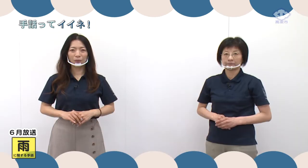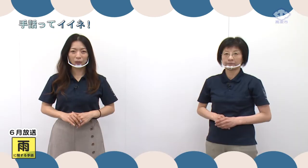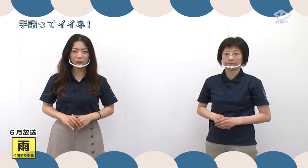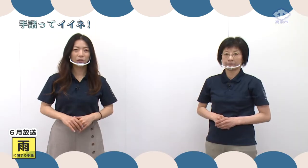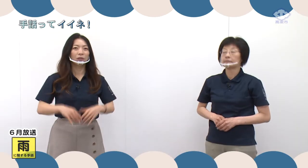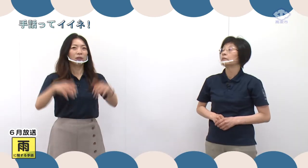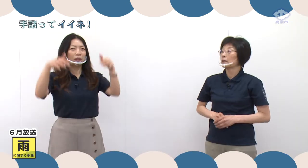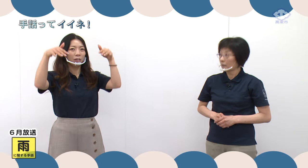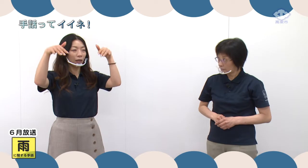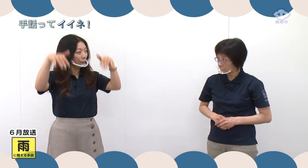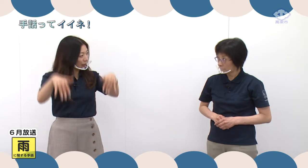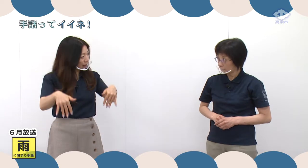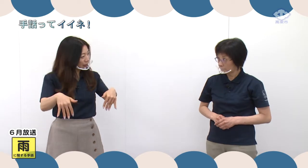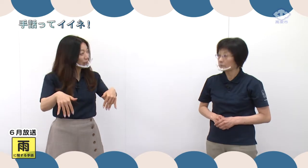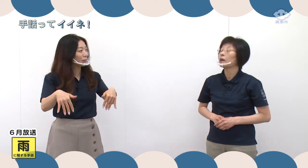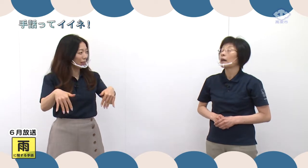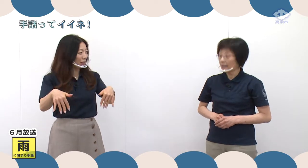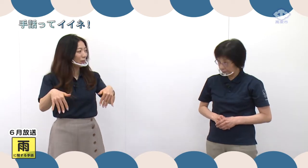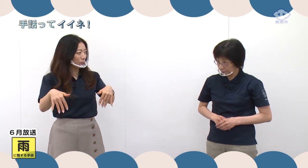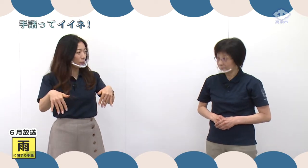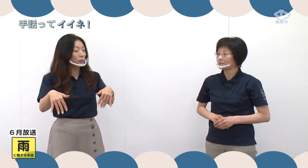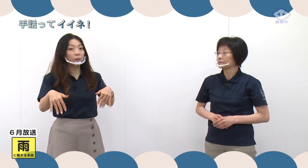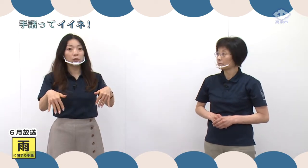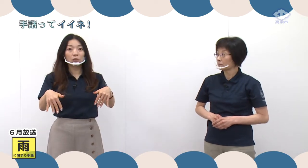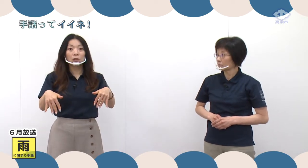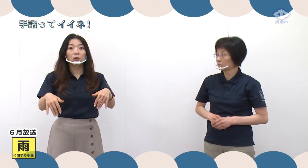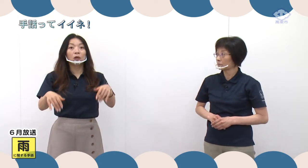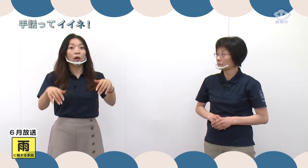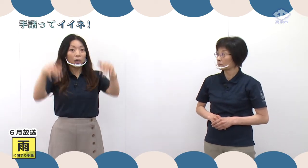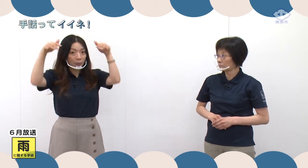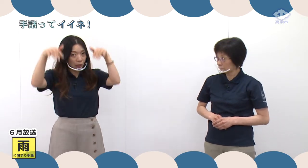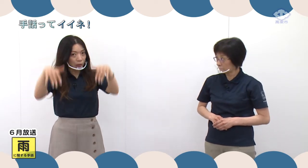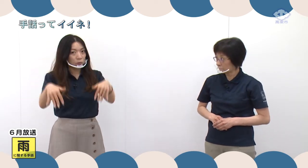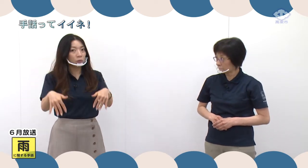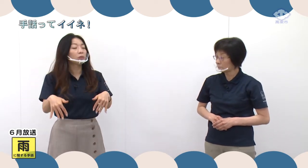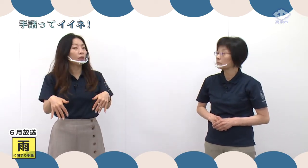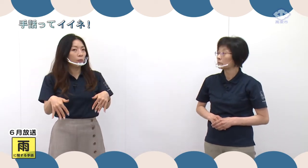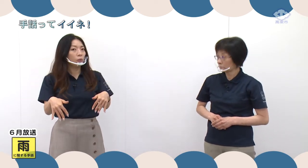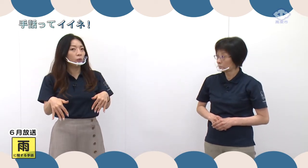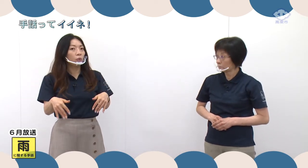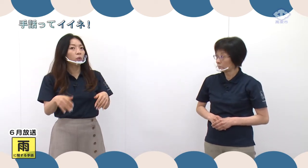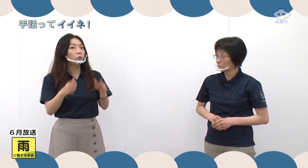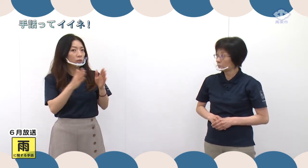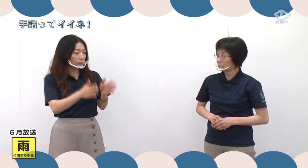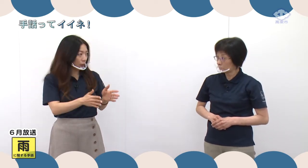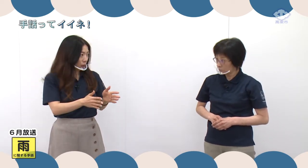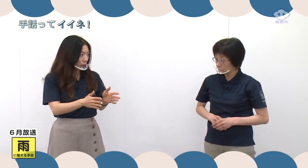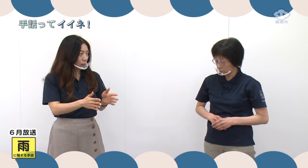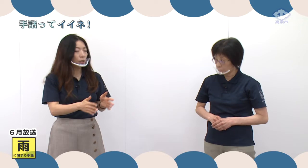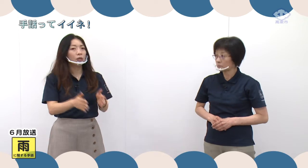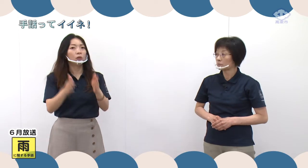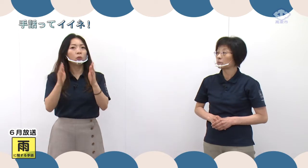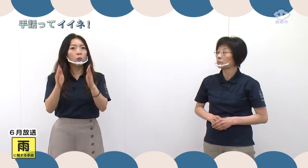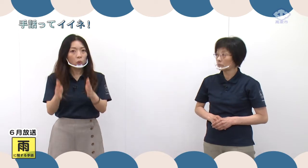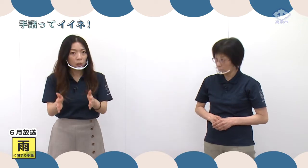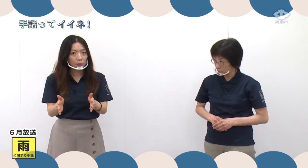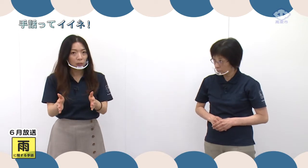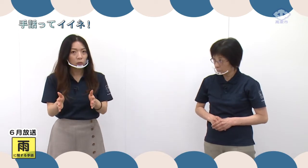はい、雨ですね。 はい、 幅さん、雨といっても小雨から大雨、そ